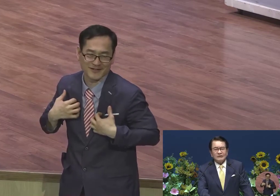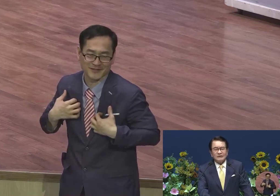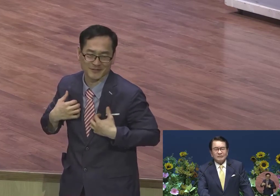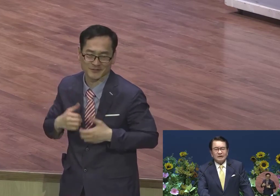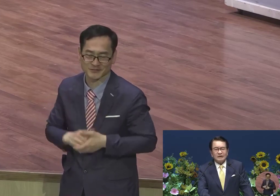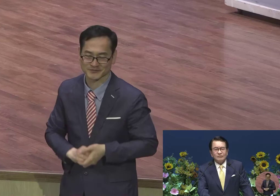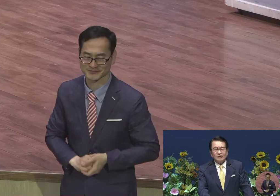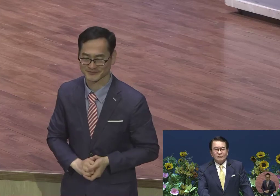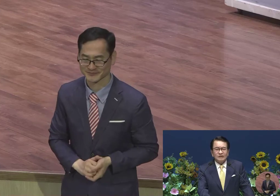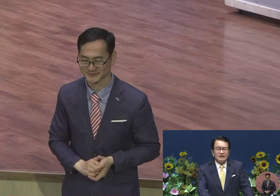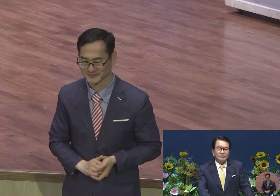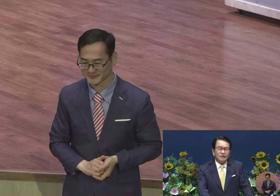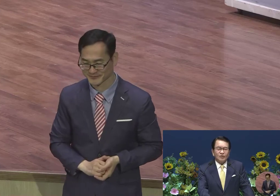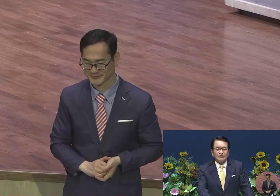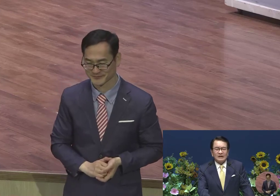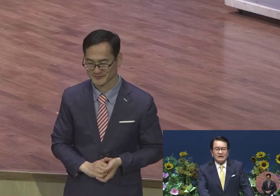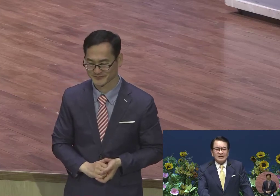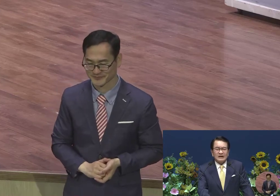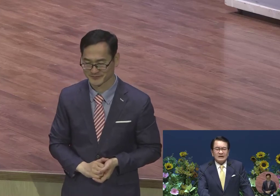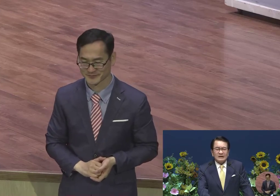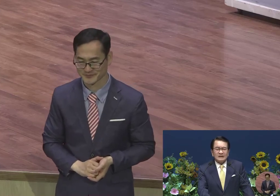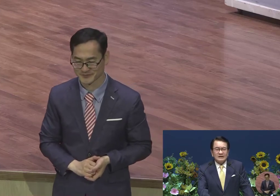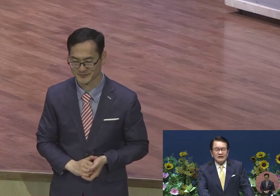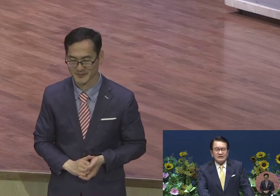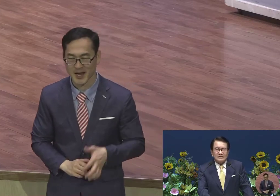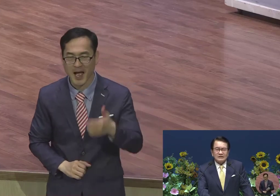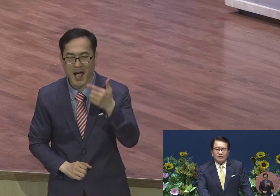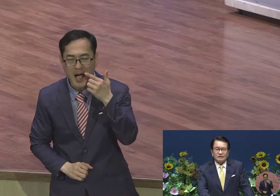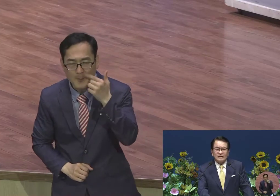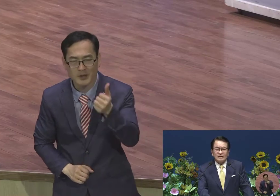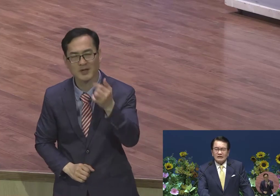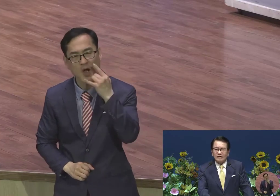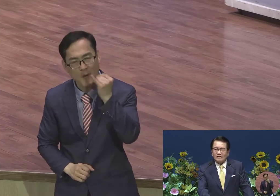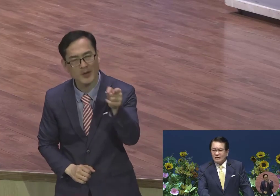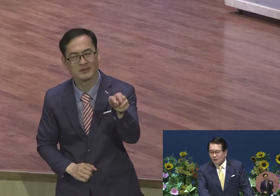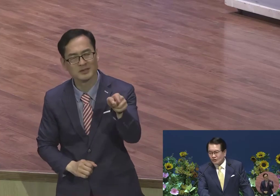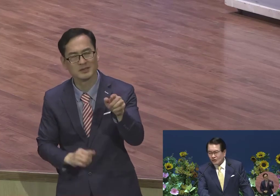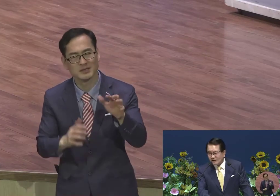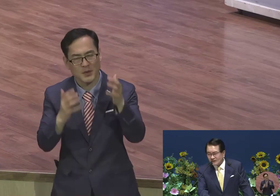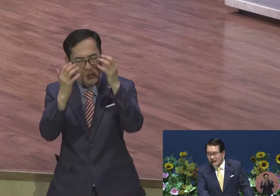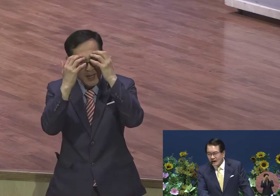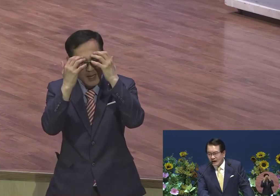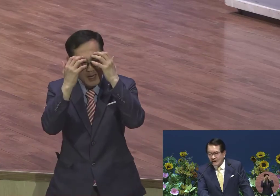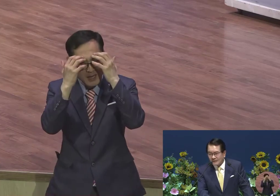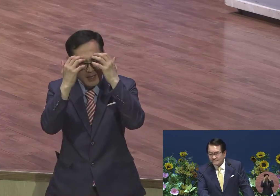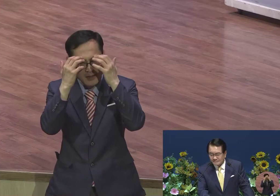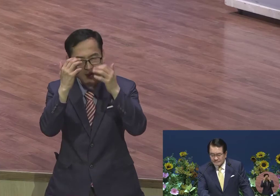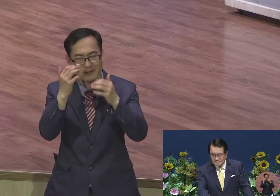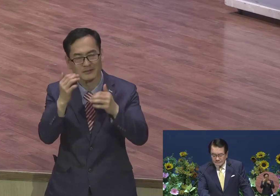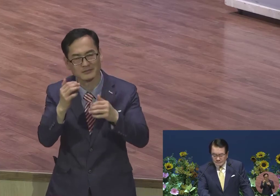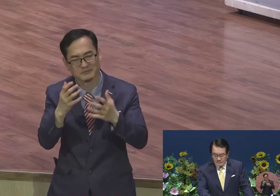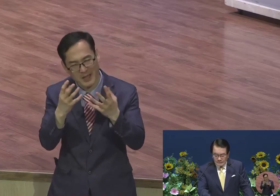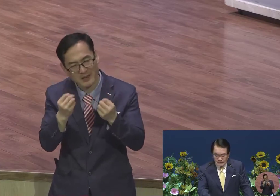우리 아버지 어머니 너무너무 질병으로 고생하다가 드디어 고생 끝나고 천국으로 가셨다